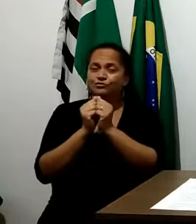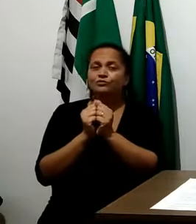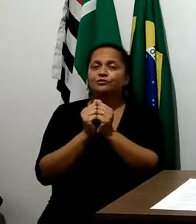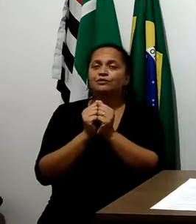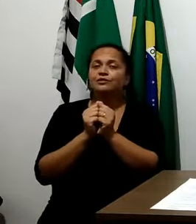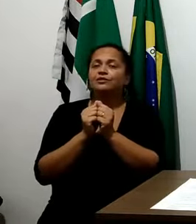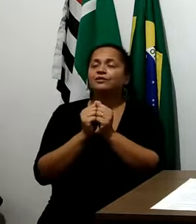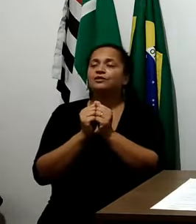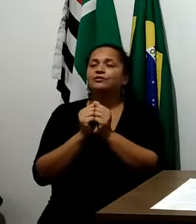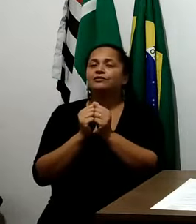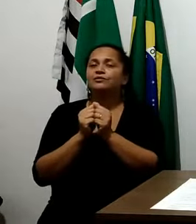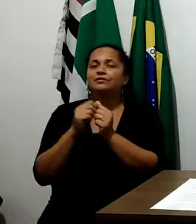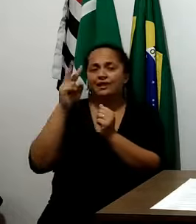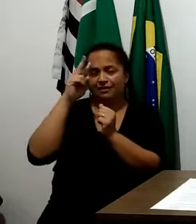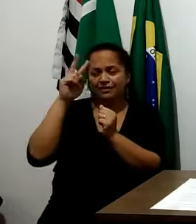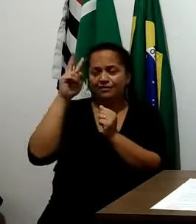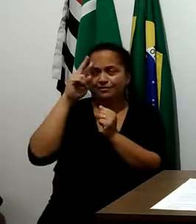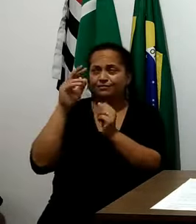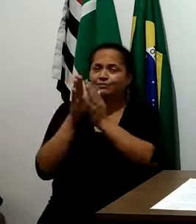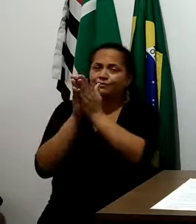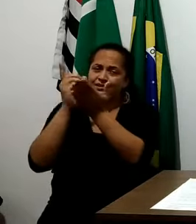razões para que eu possa justificar.